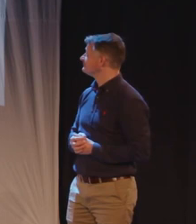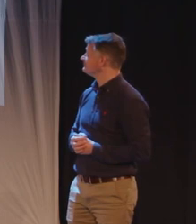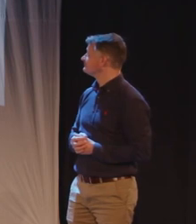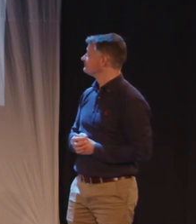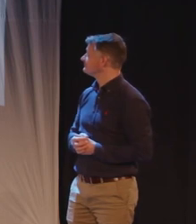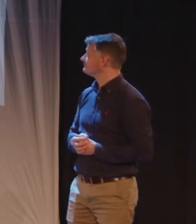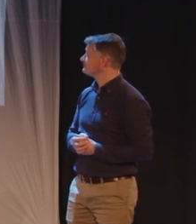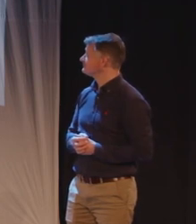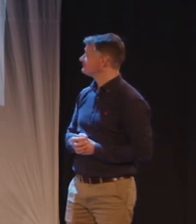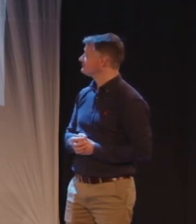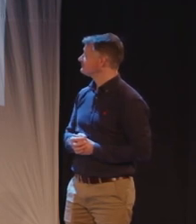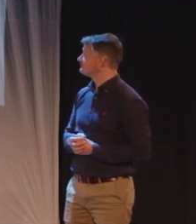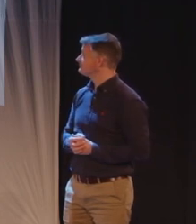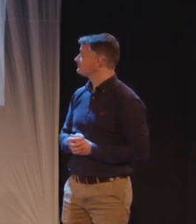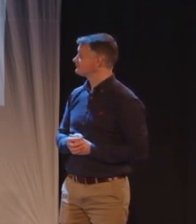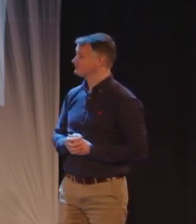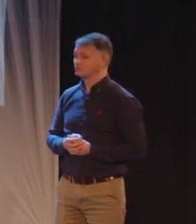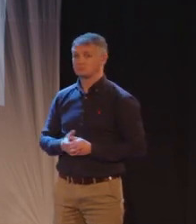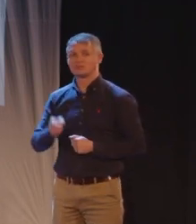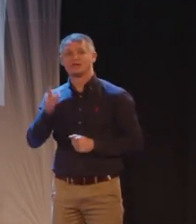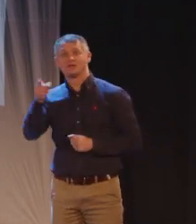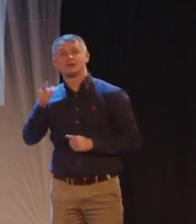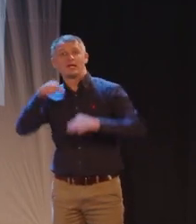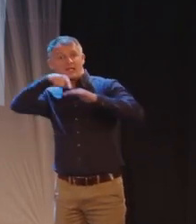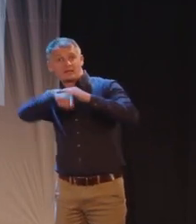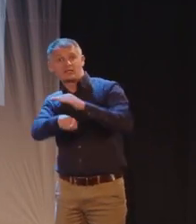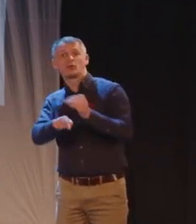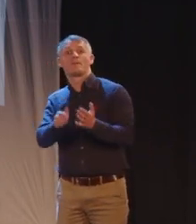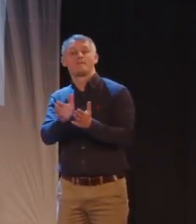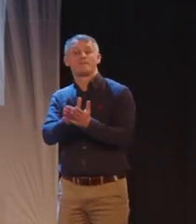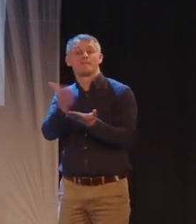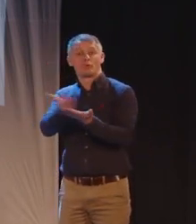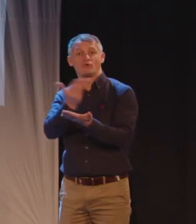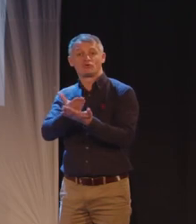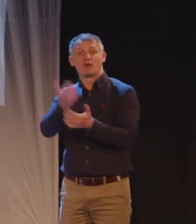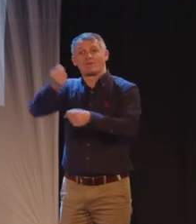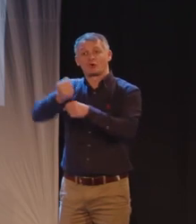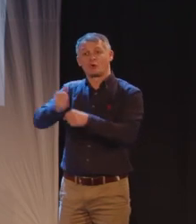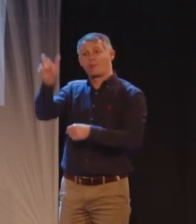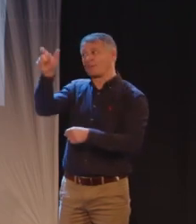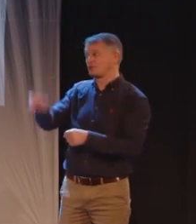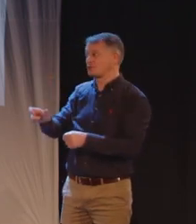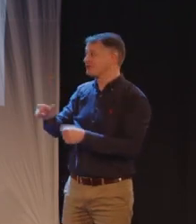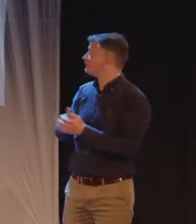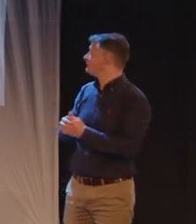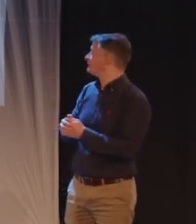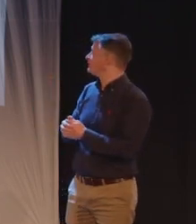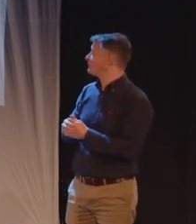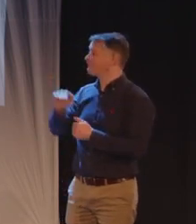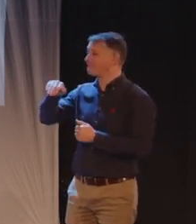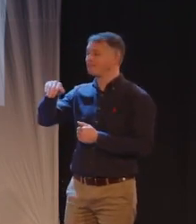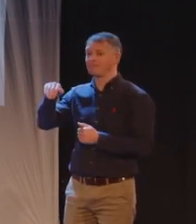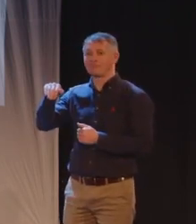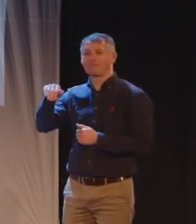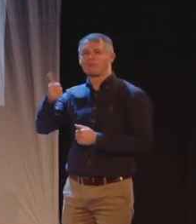Să revenim la povești. În povești am creat un personaj, Matei. Este un